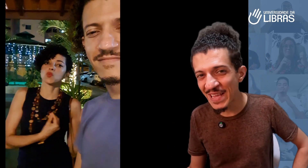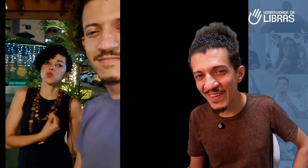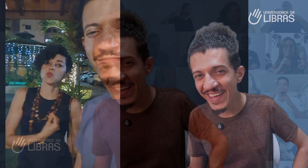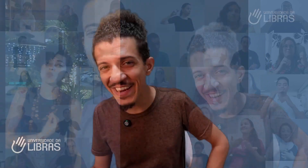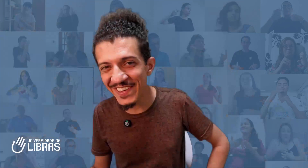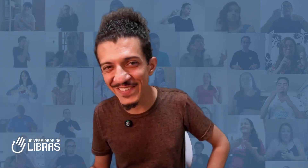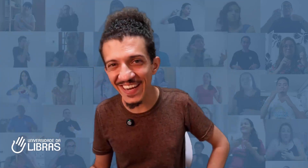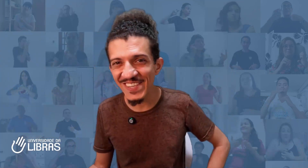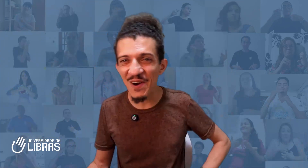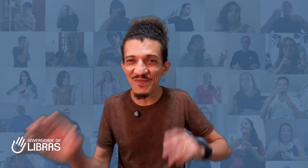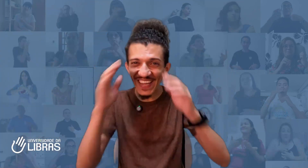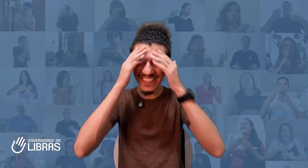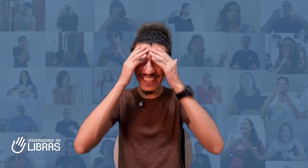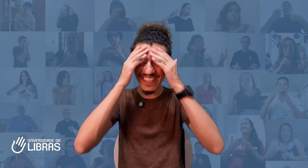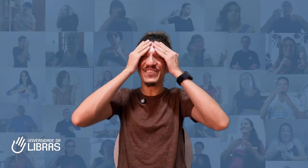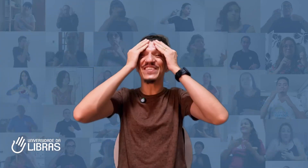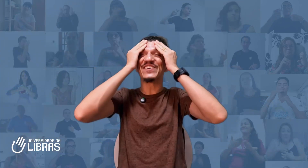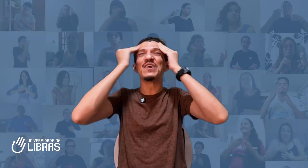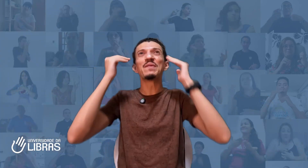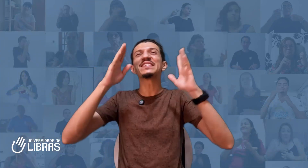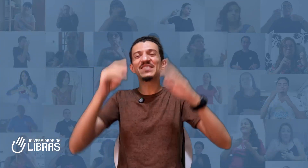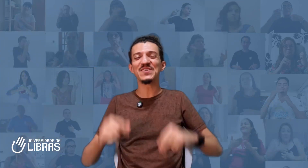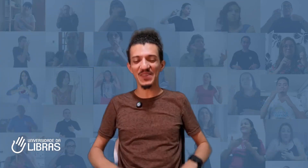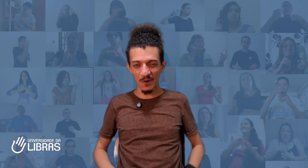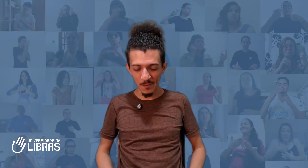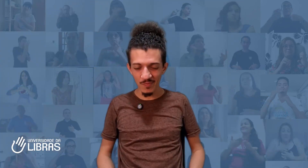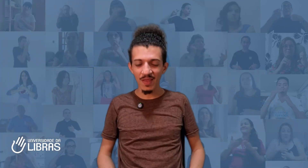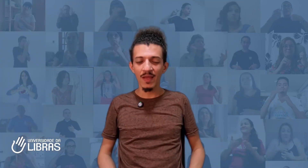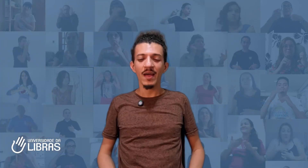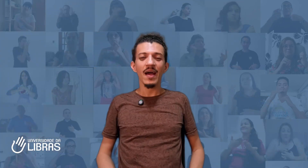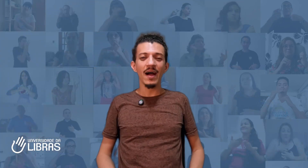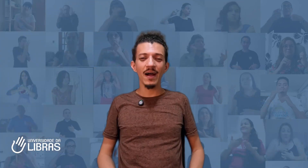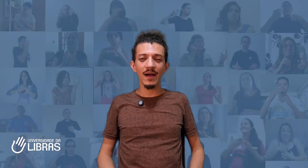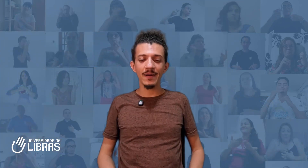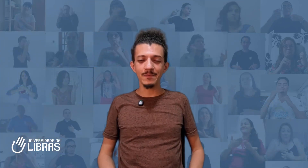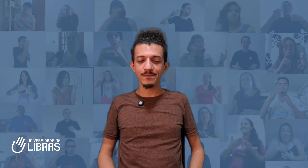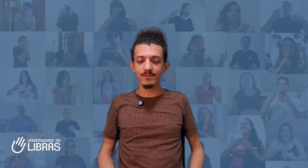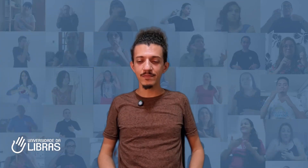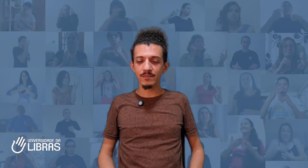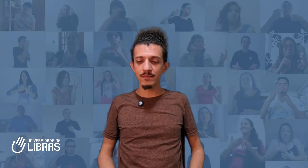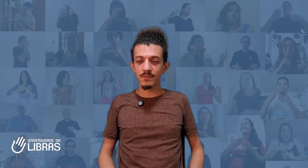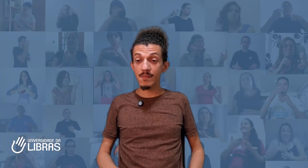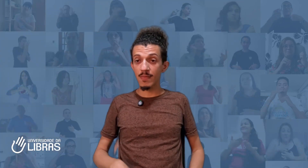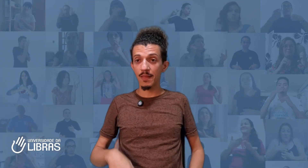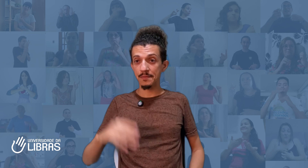uma língua incrível demais. Presta atenção nisso aqui. Presta atenção nisso aqui.